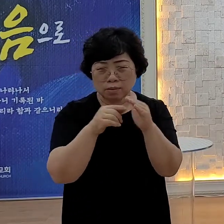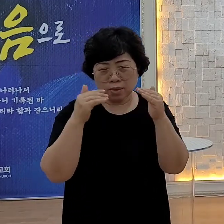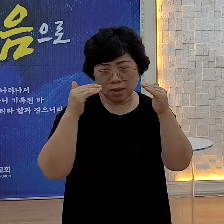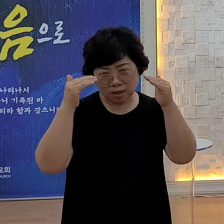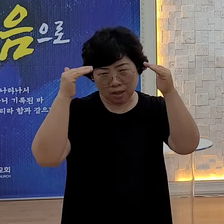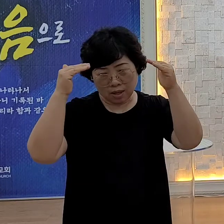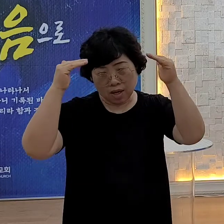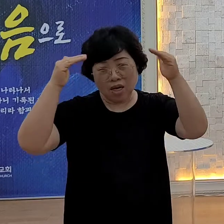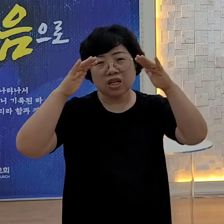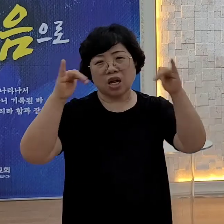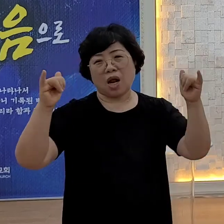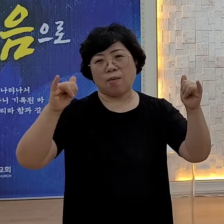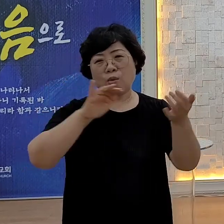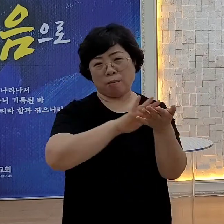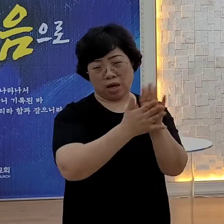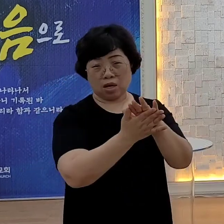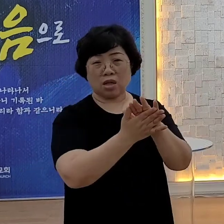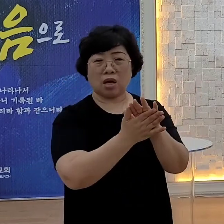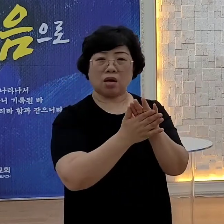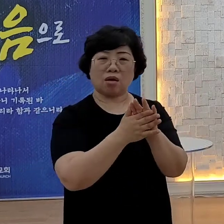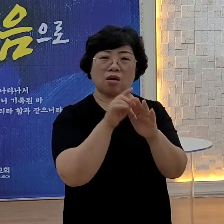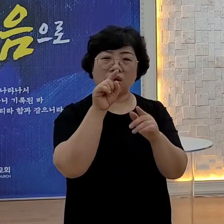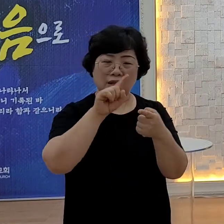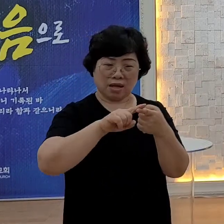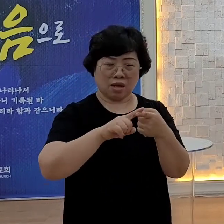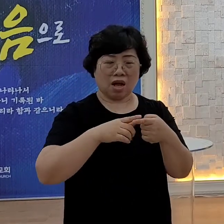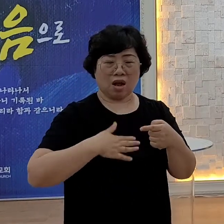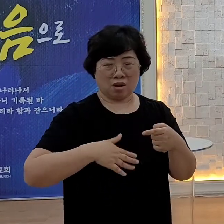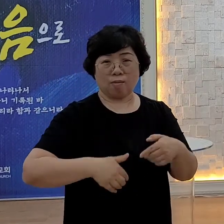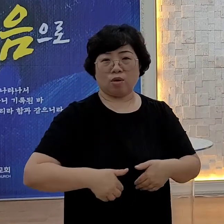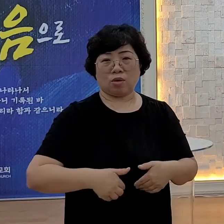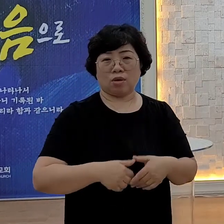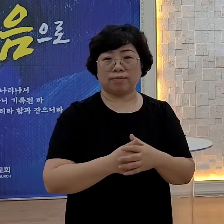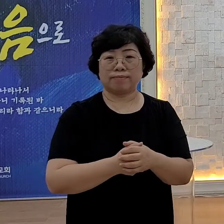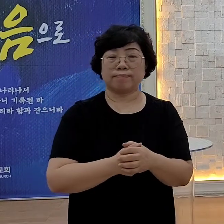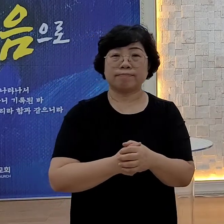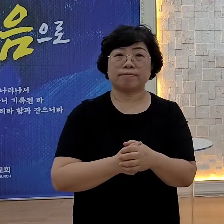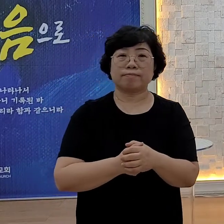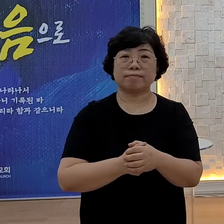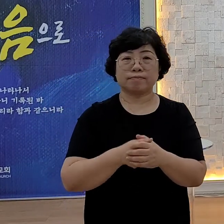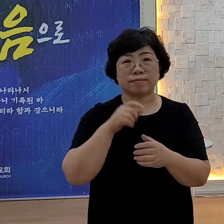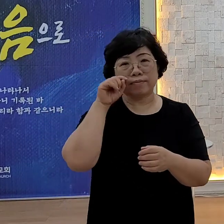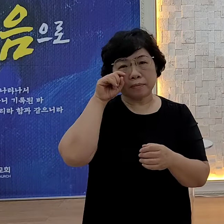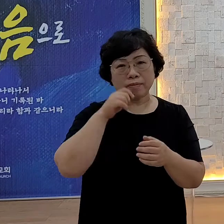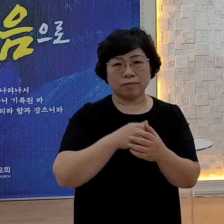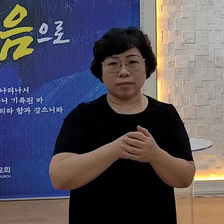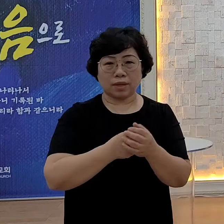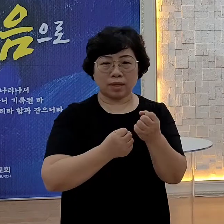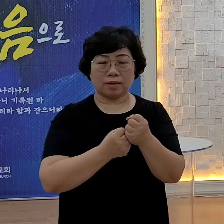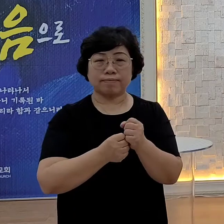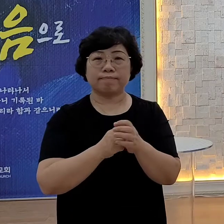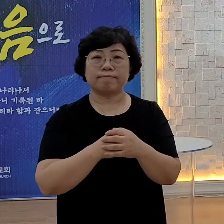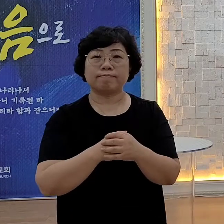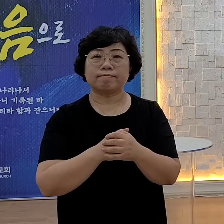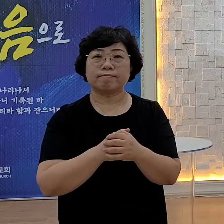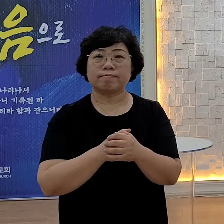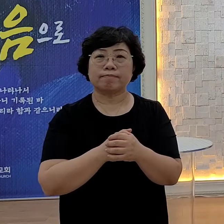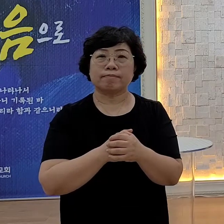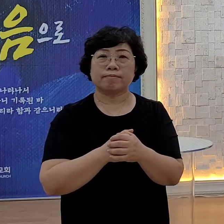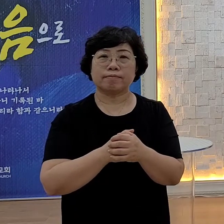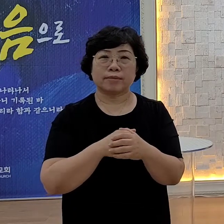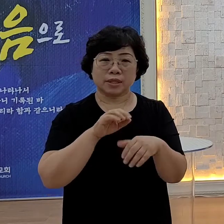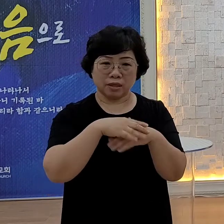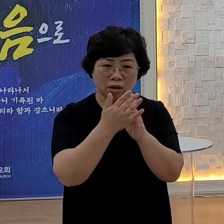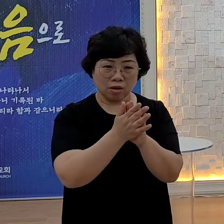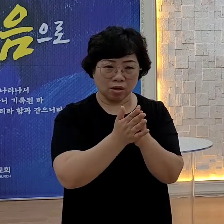인물이 되었다라는 사실입니다. 자, 그 얘기가 어디 나오느냐. 이건 조금 설명이 필요한데 성경을 한